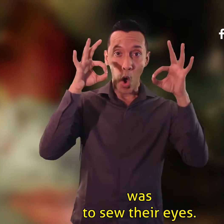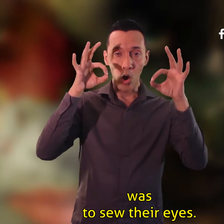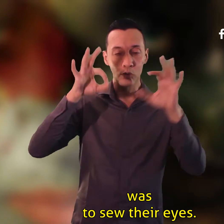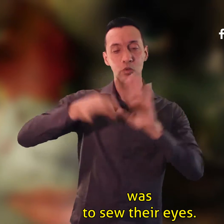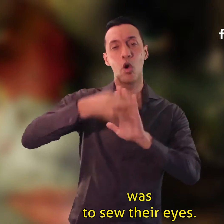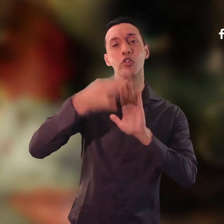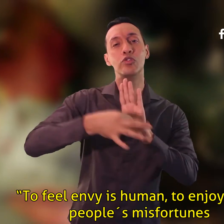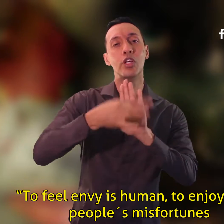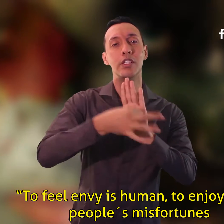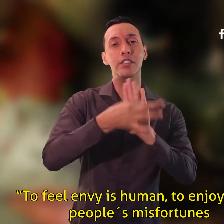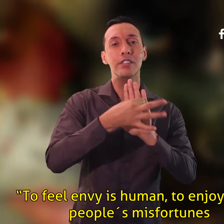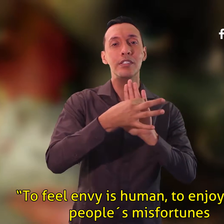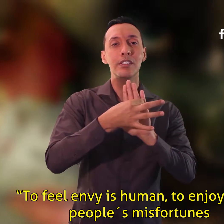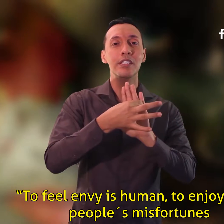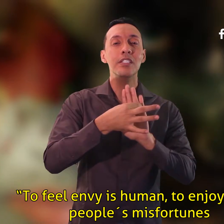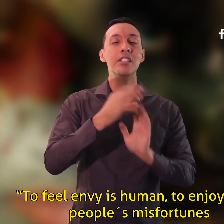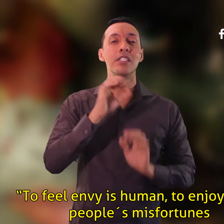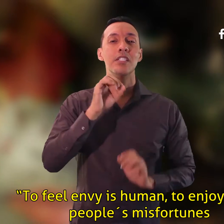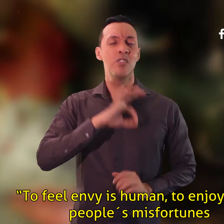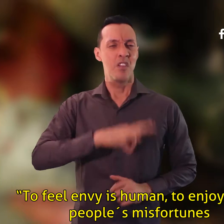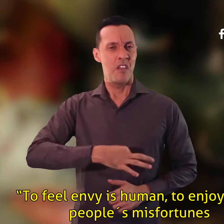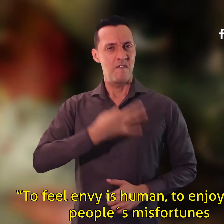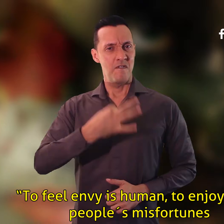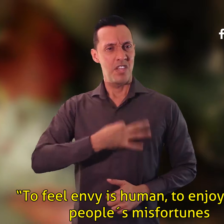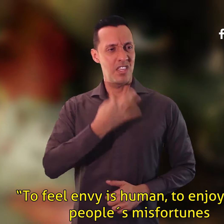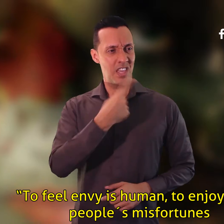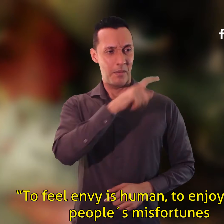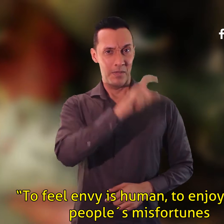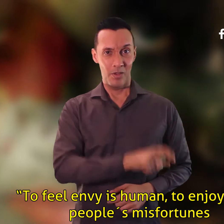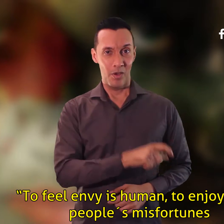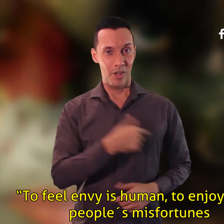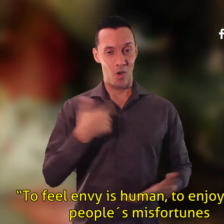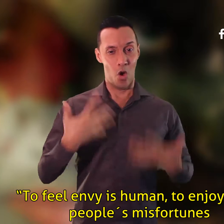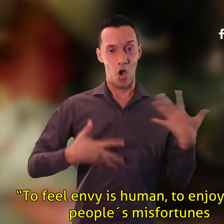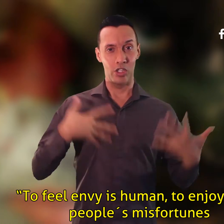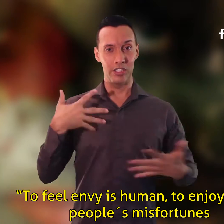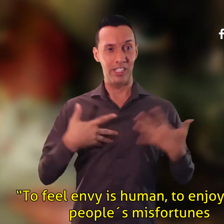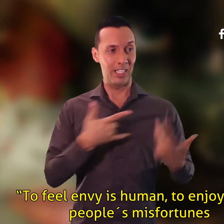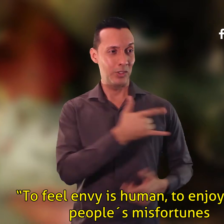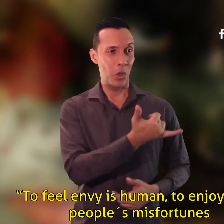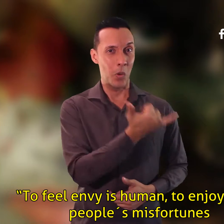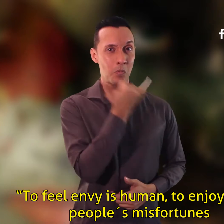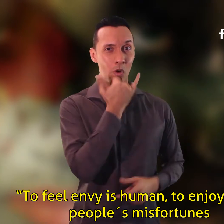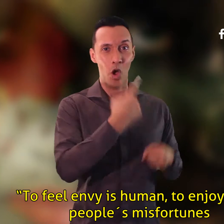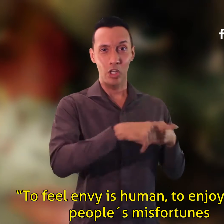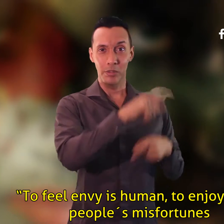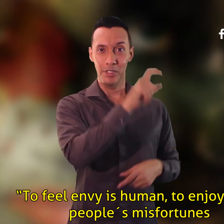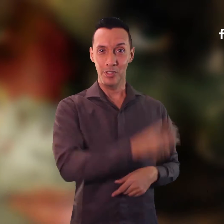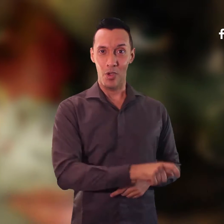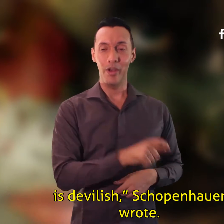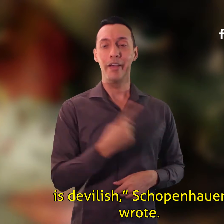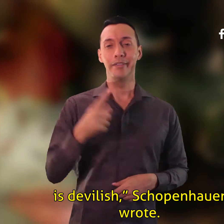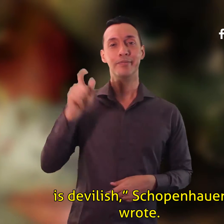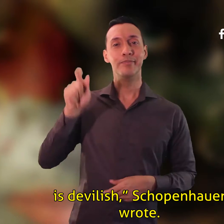ojos sentir envidia es humano gozar de la desgracia de otros es